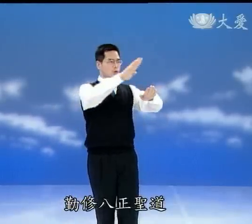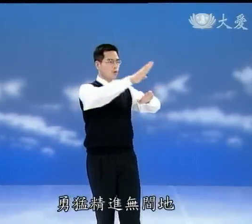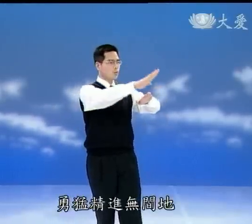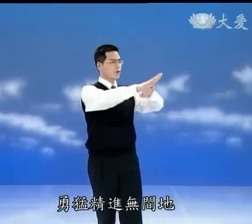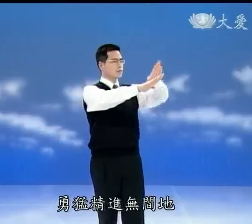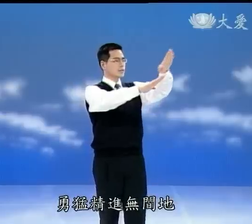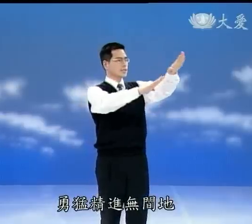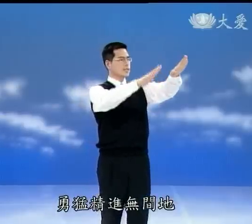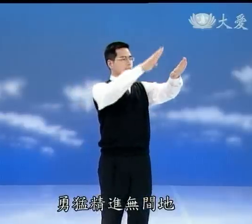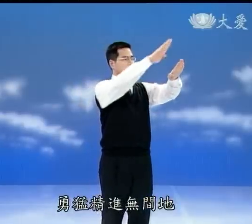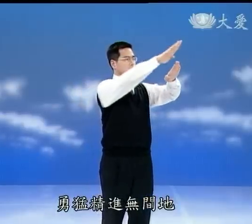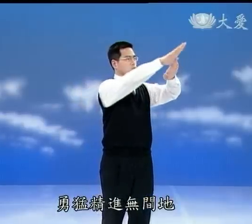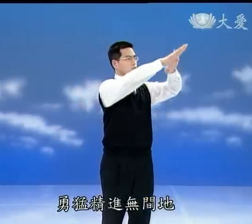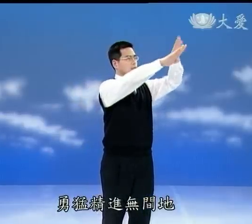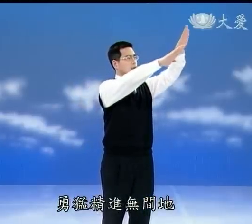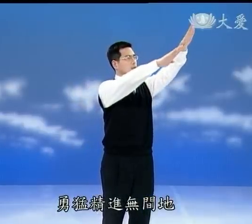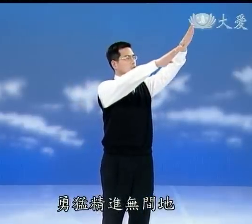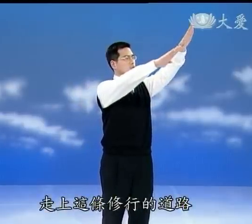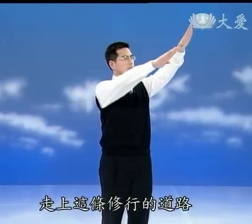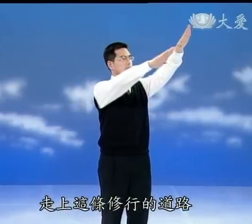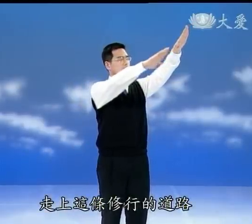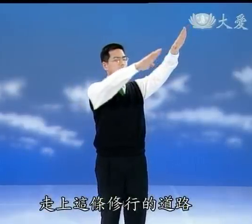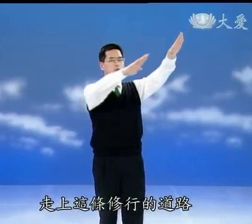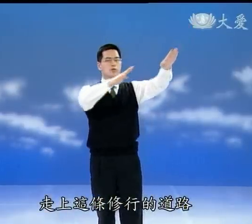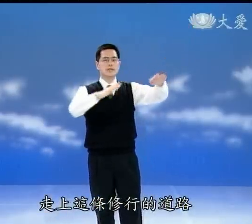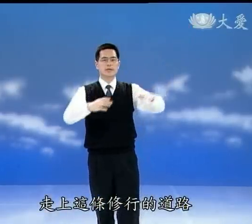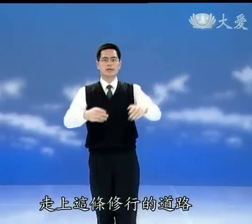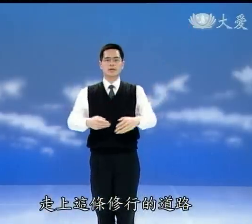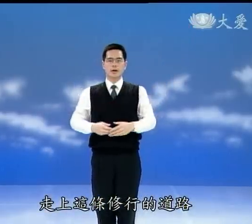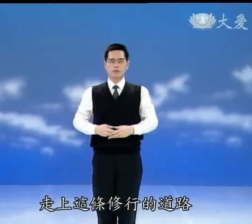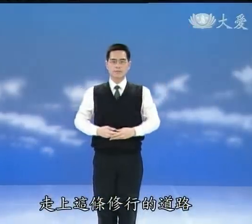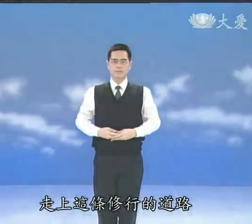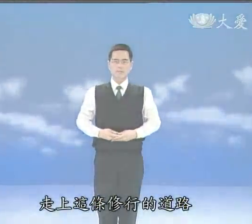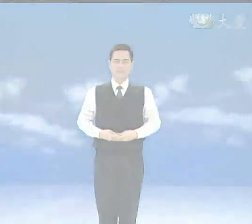勇猛精进无间的走上这条修行的道路。